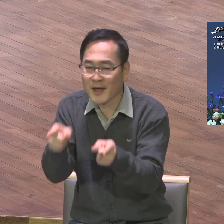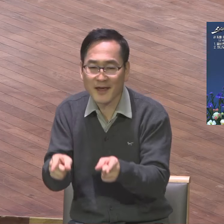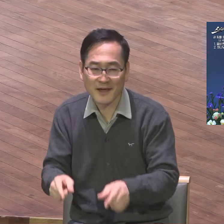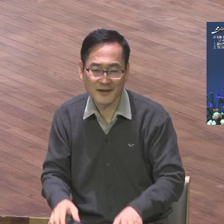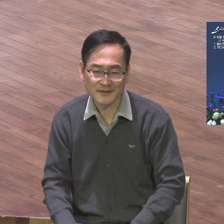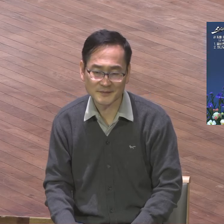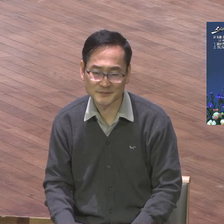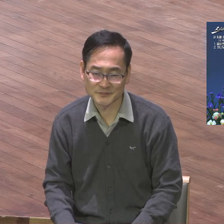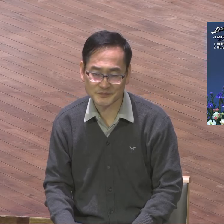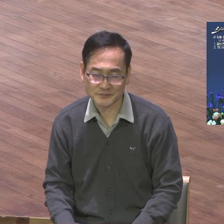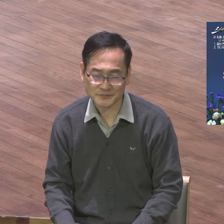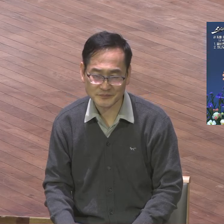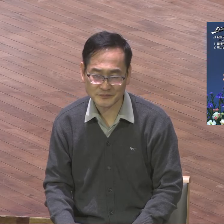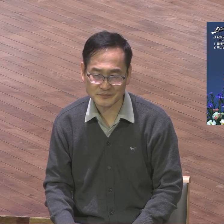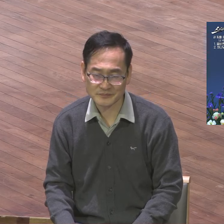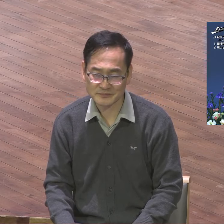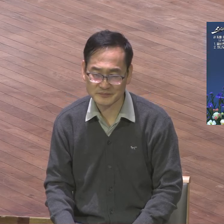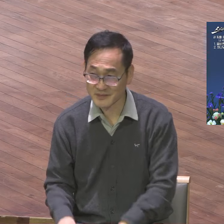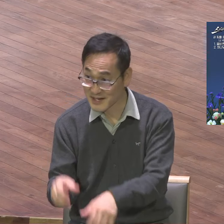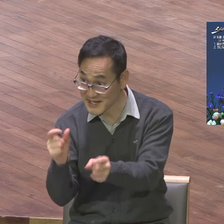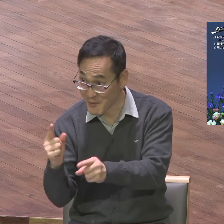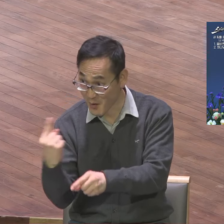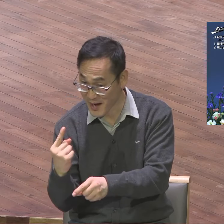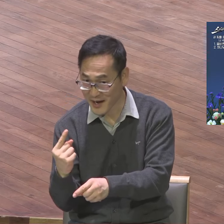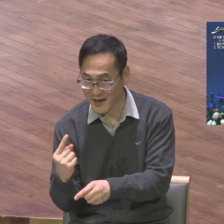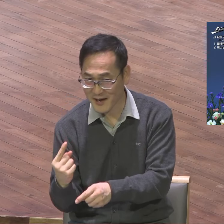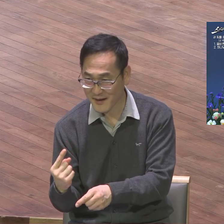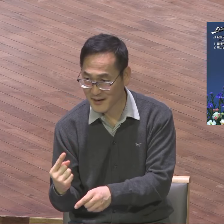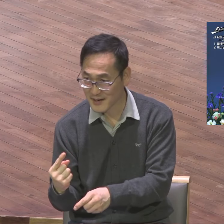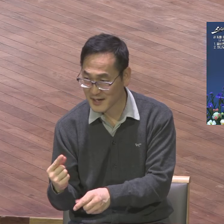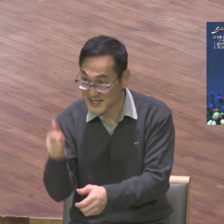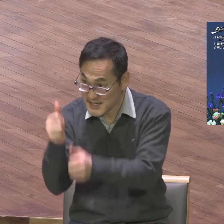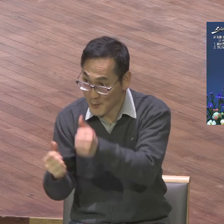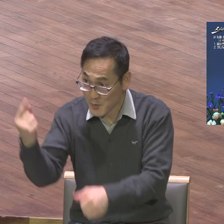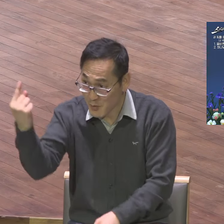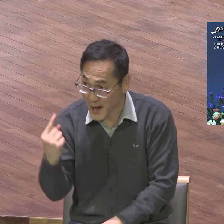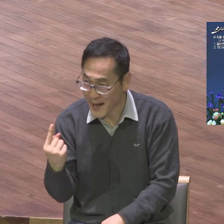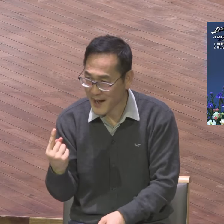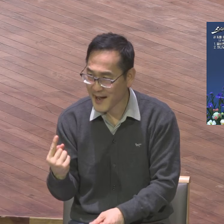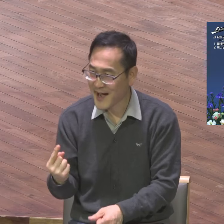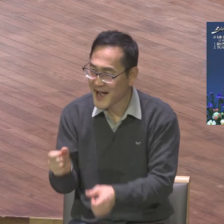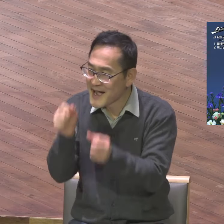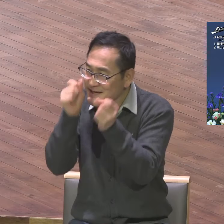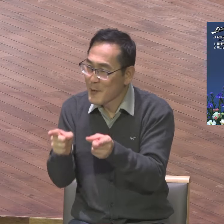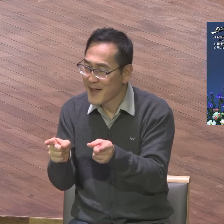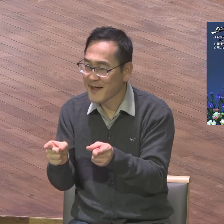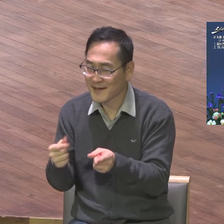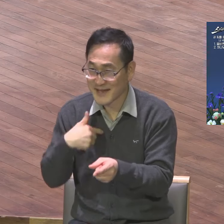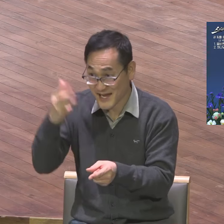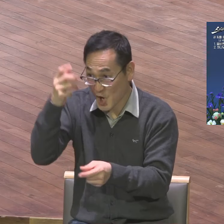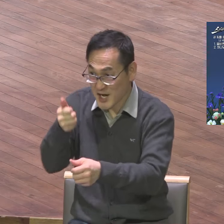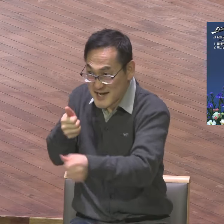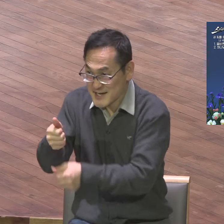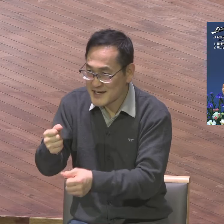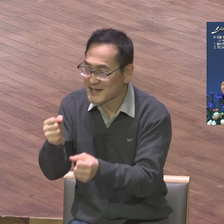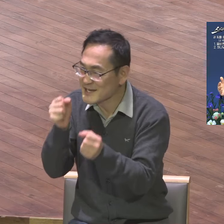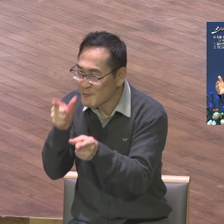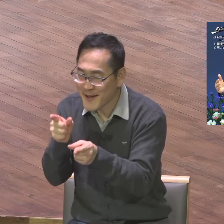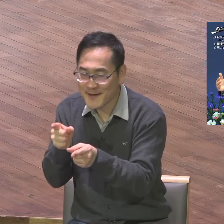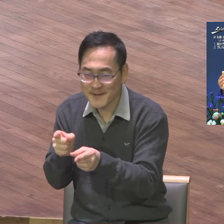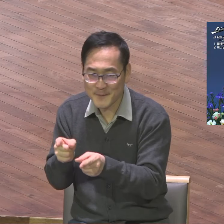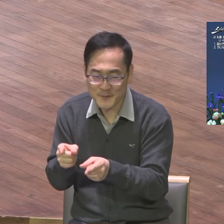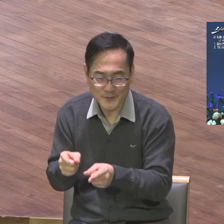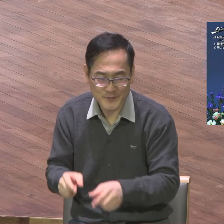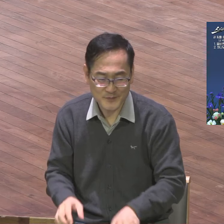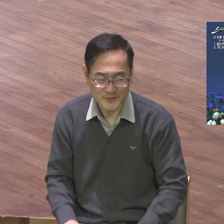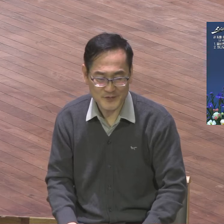바랍니다. 야 드디어 내 영적 이 힘이 이제는 발휘될 시간표가 왔구나. 내가 모든